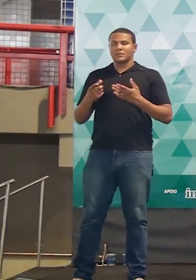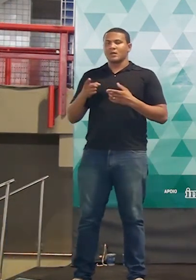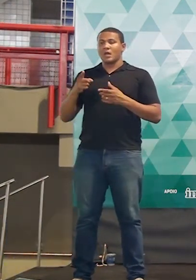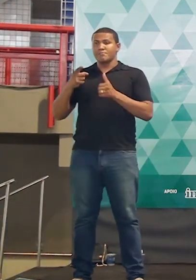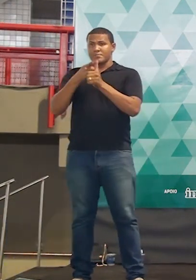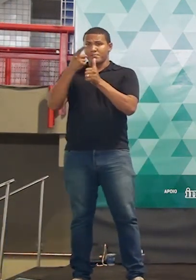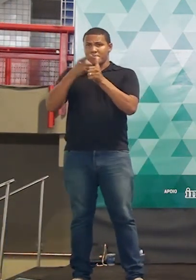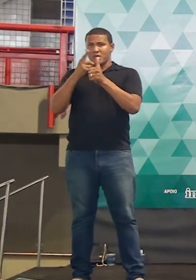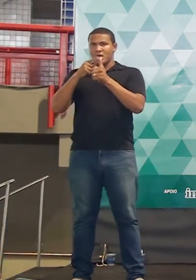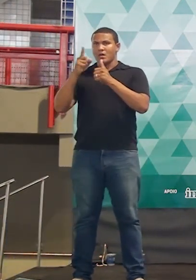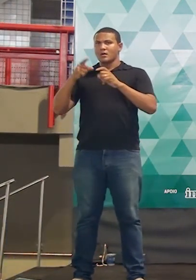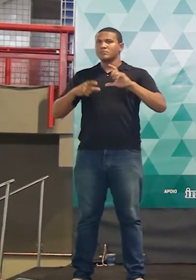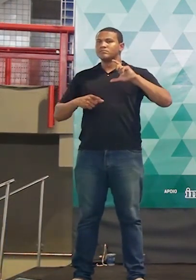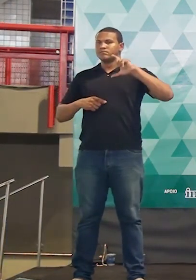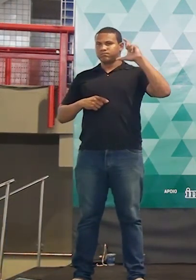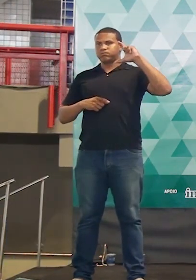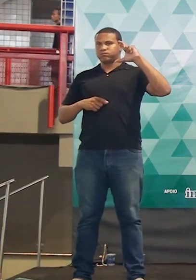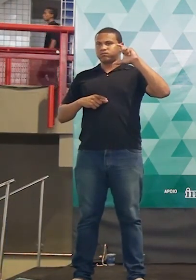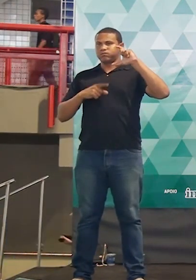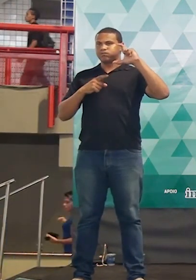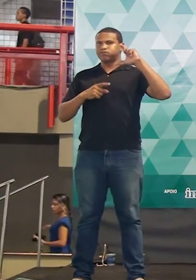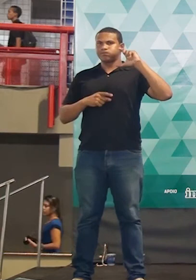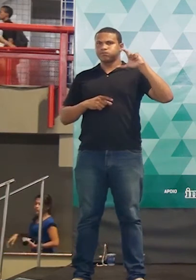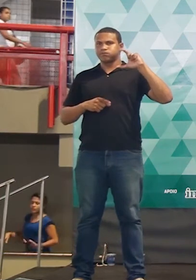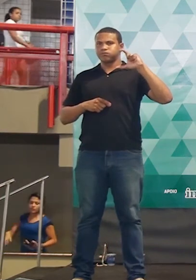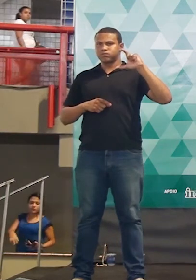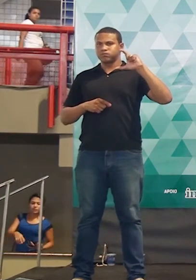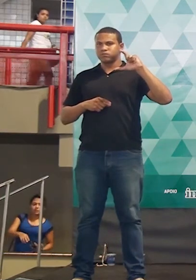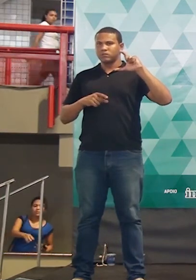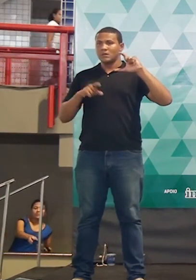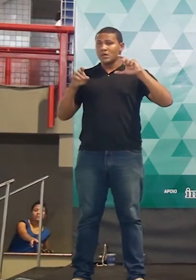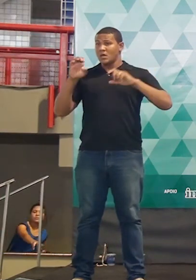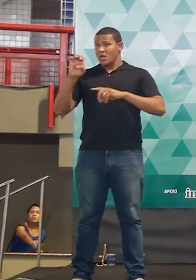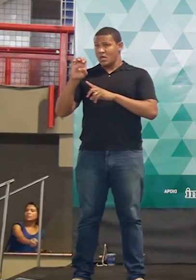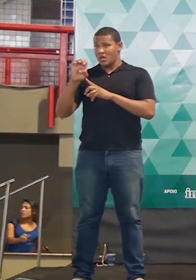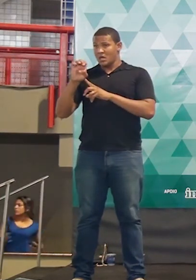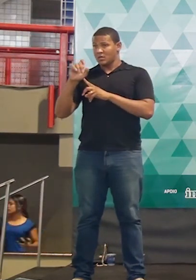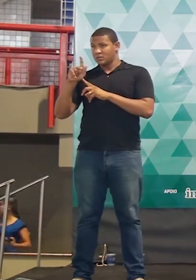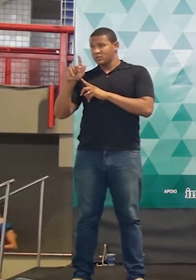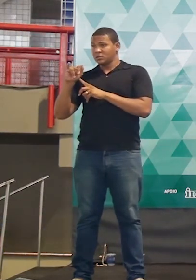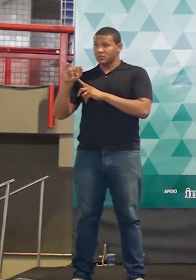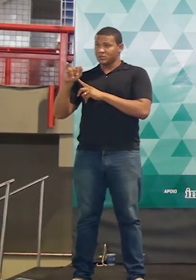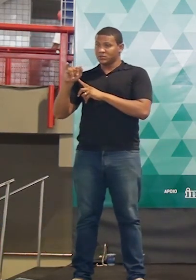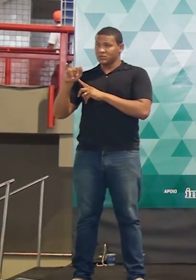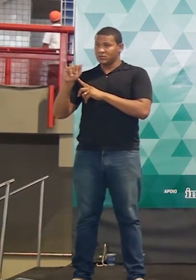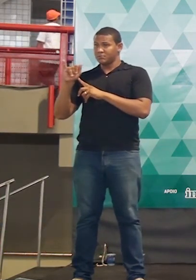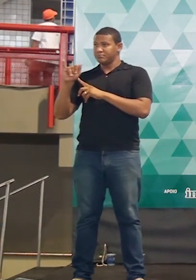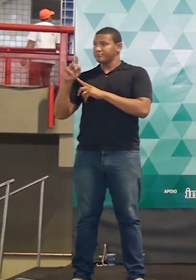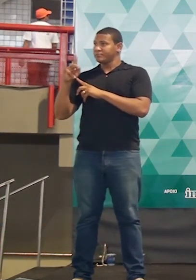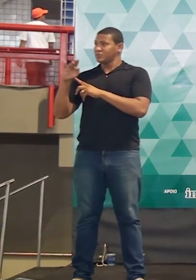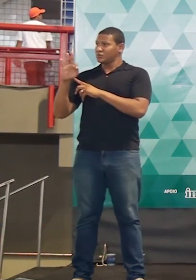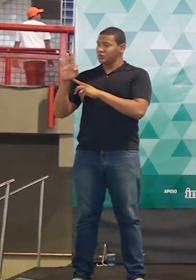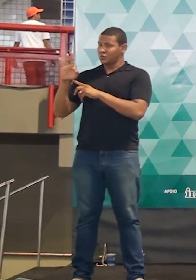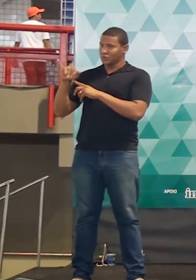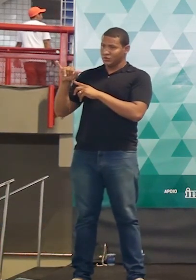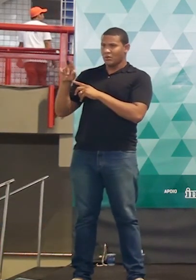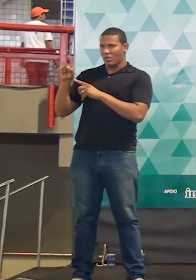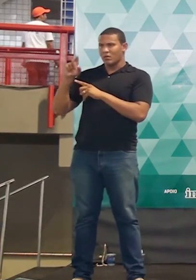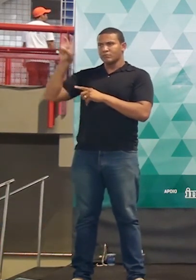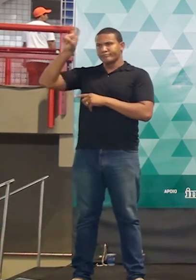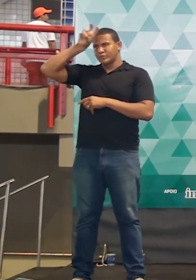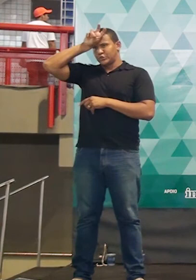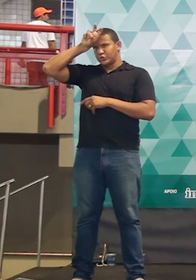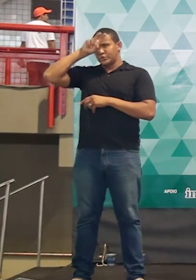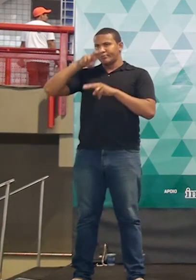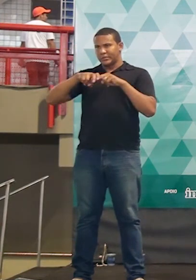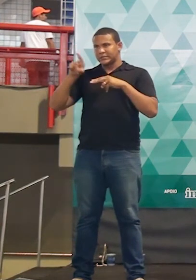maiúscula, Aedes, maiúscula. E aegypti, que é de onde o mosquito vem, ele vem do Egito, por